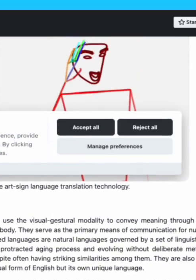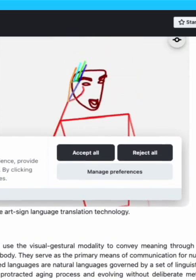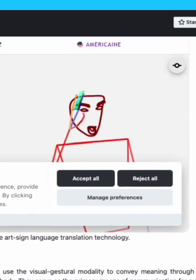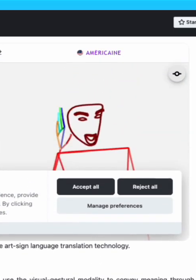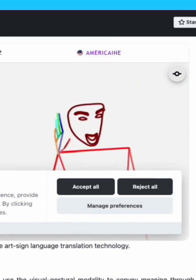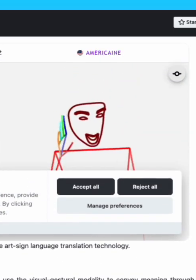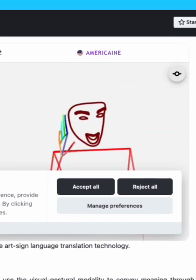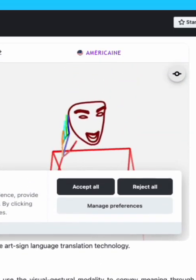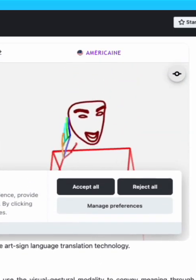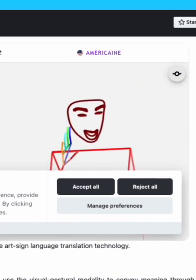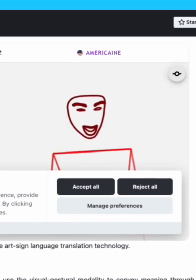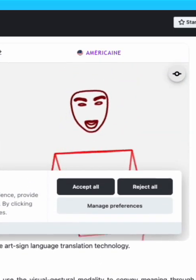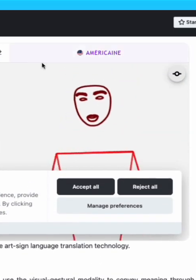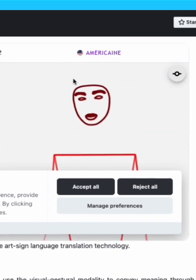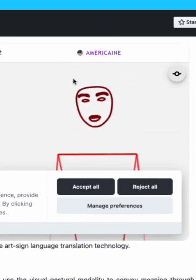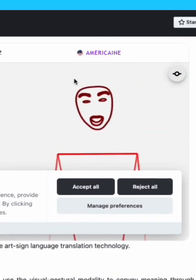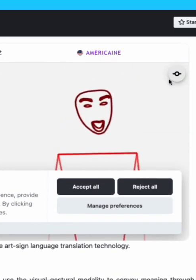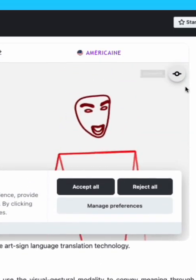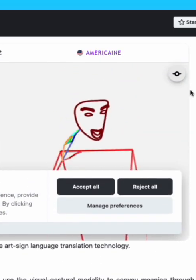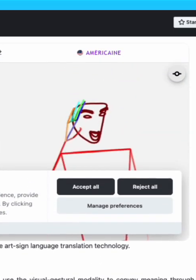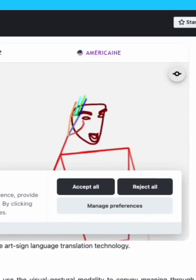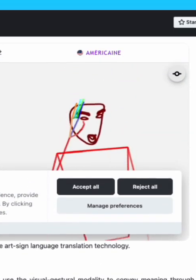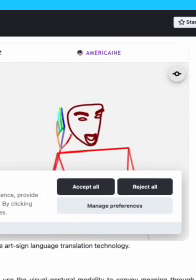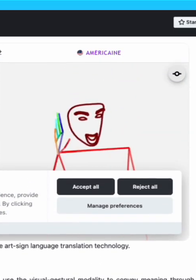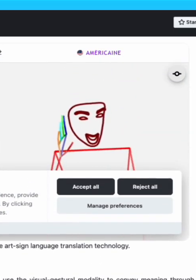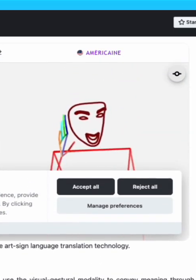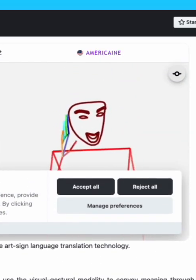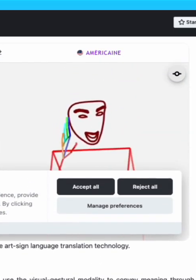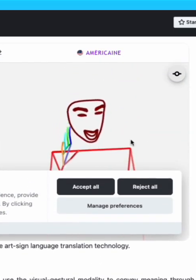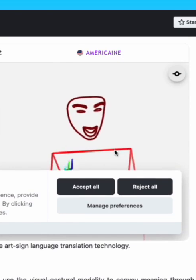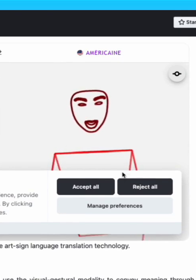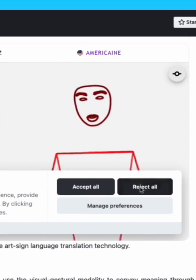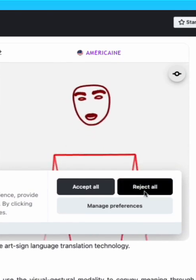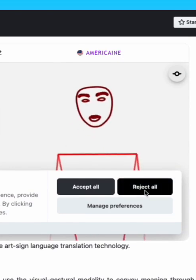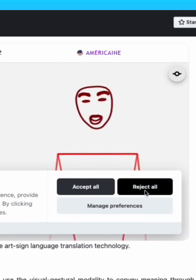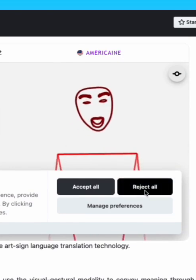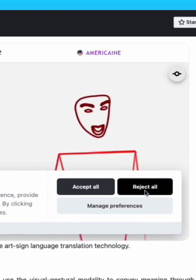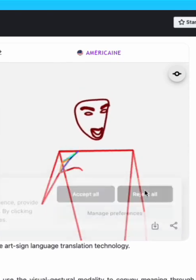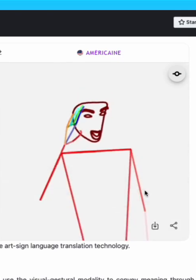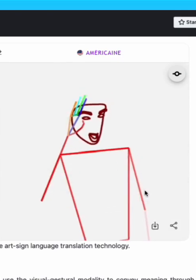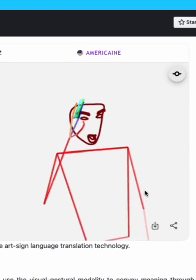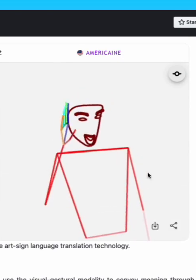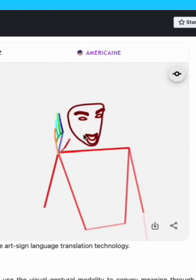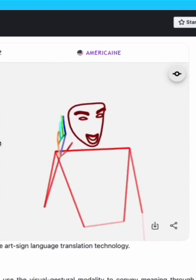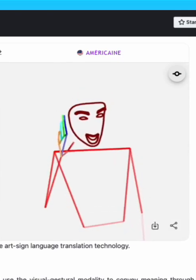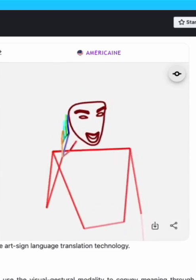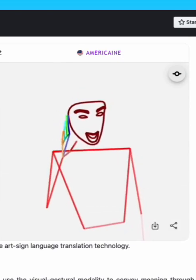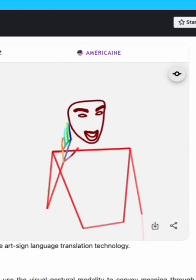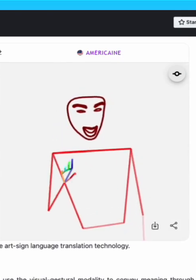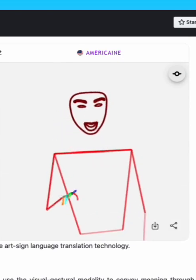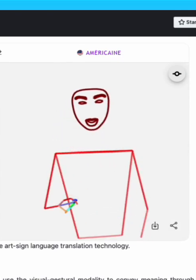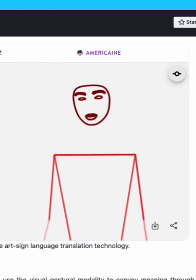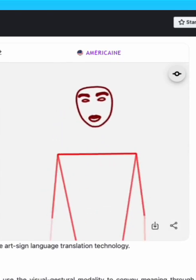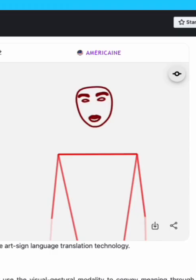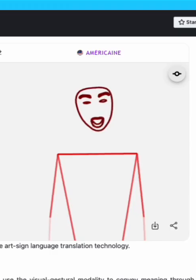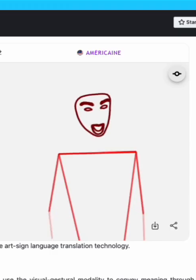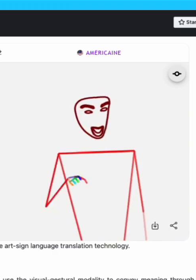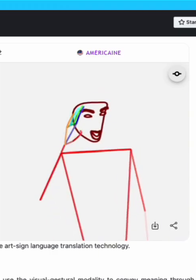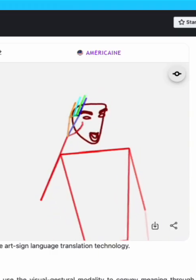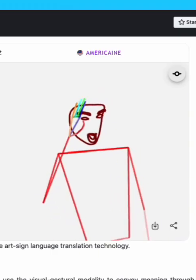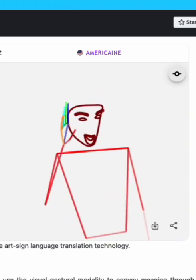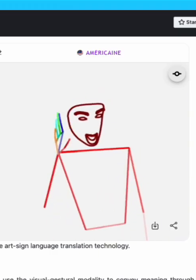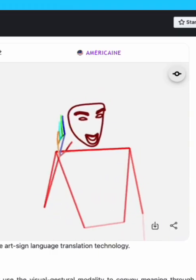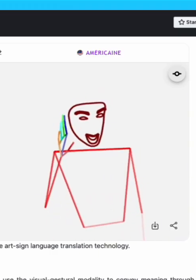les ressources, et du coup, voilà, c'est basé sur ce prompt-là, donc c'est vraiment un